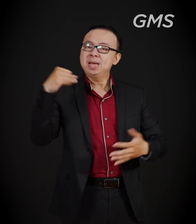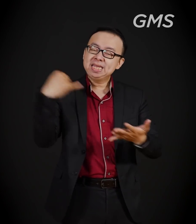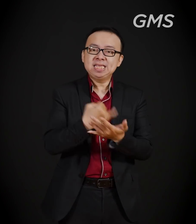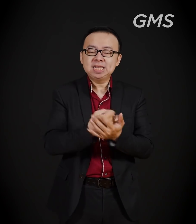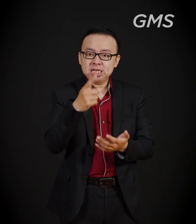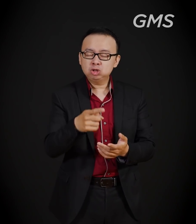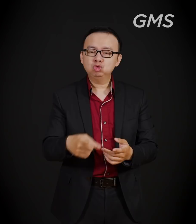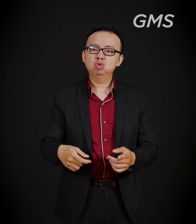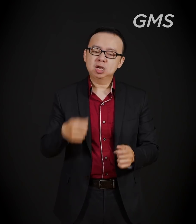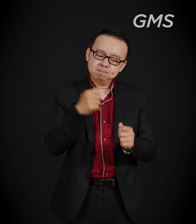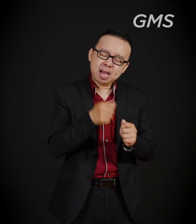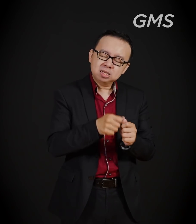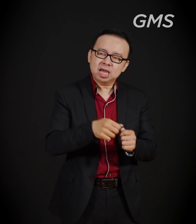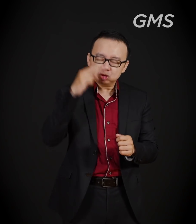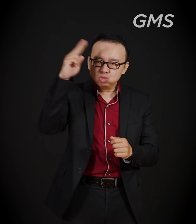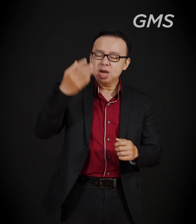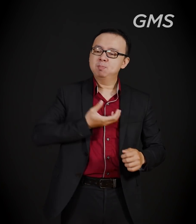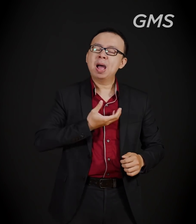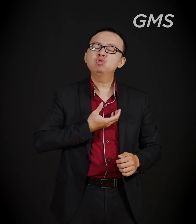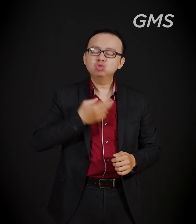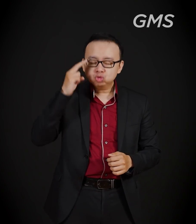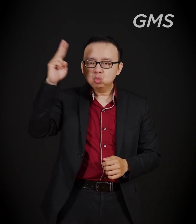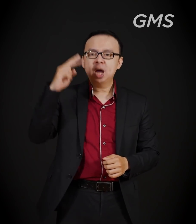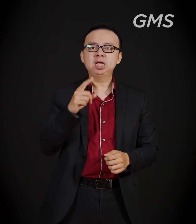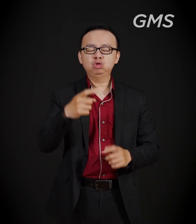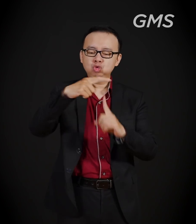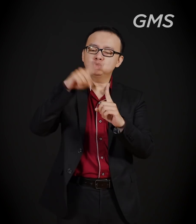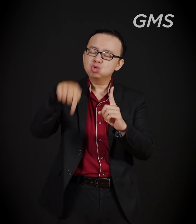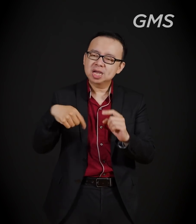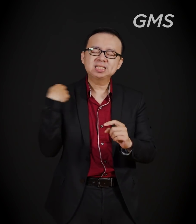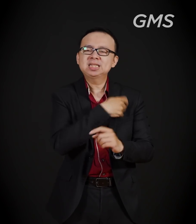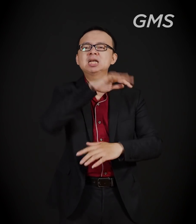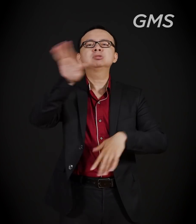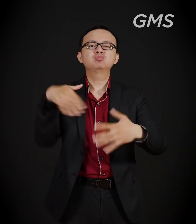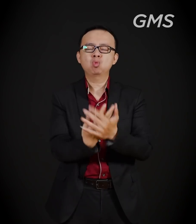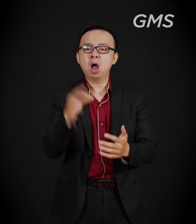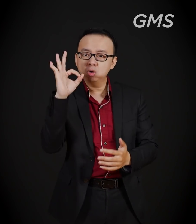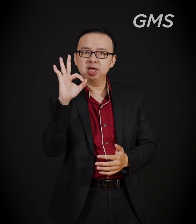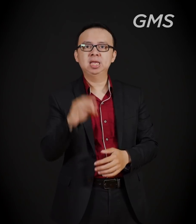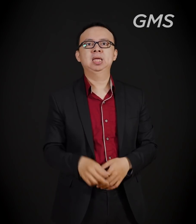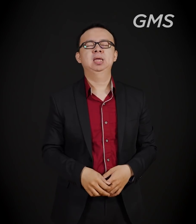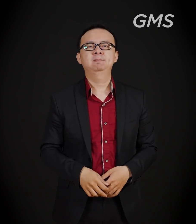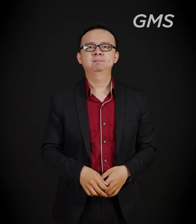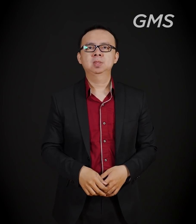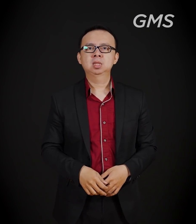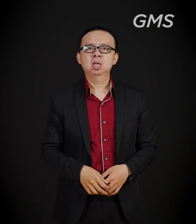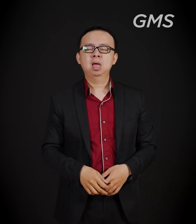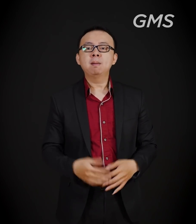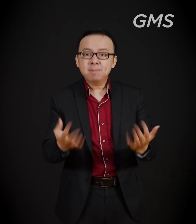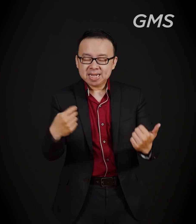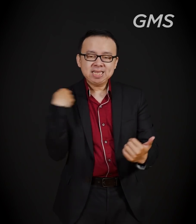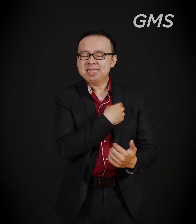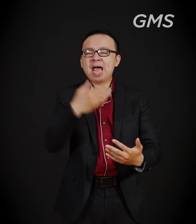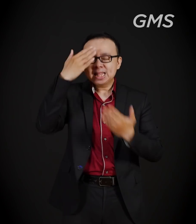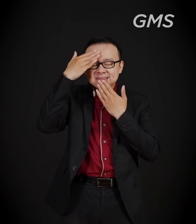dan kehendak Tuhan. Berarti tugas setiap kita tanpa terkecuali dan tanpa alasan. Pertanyaannya kita mau taat gak? Kan